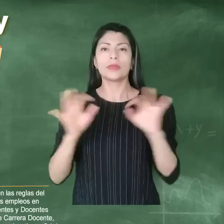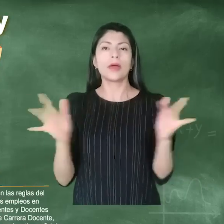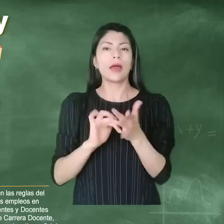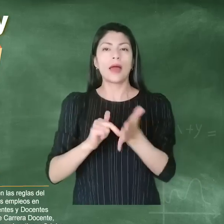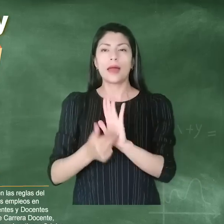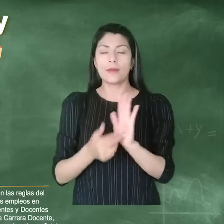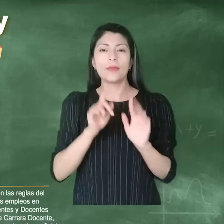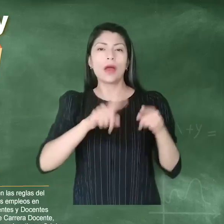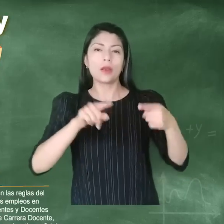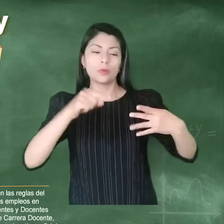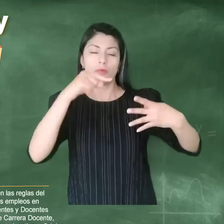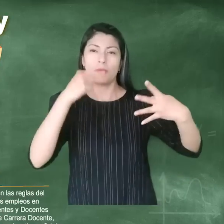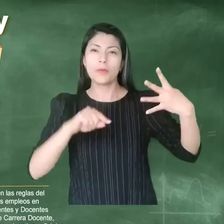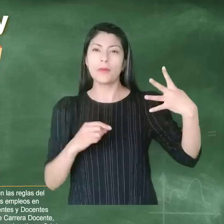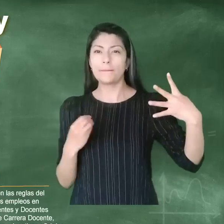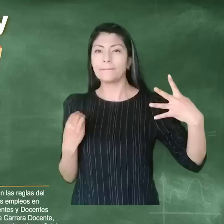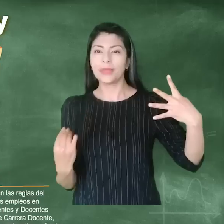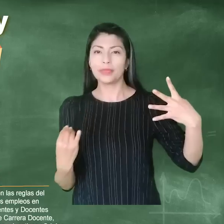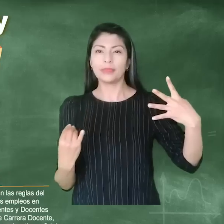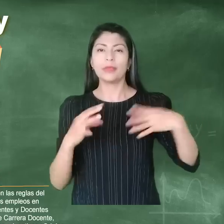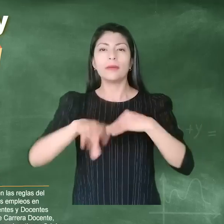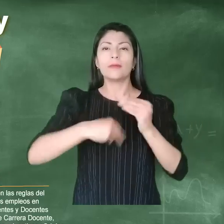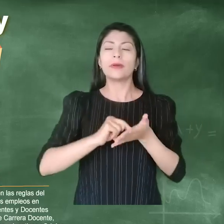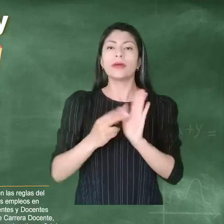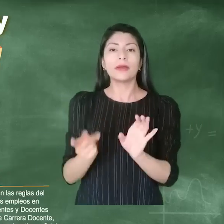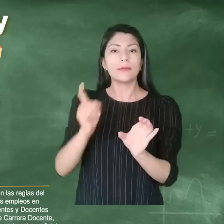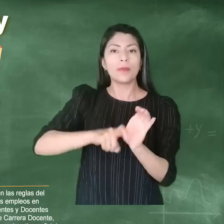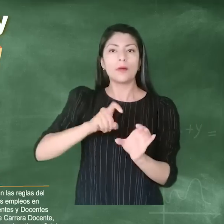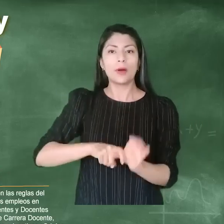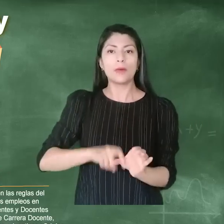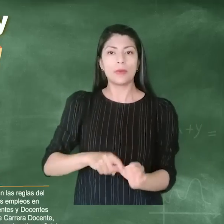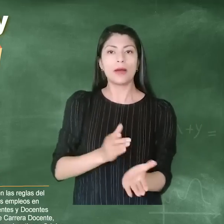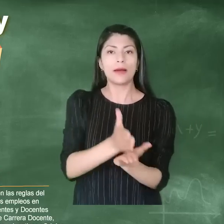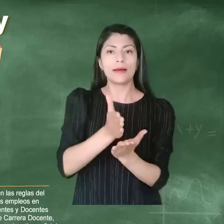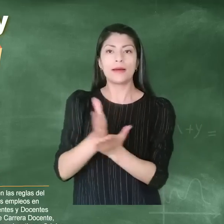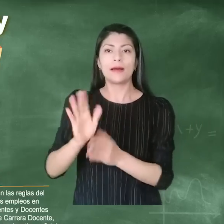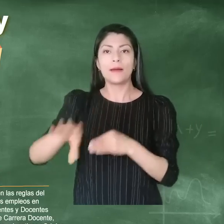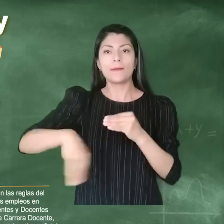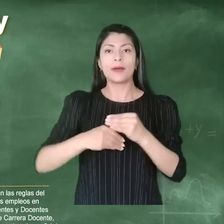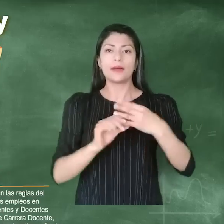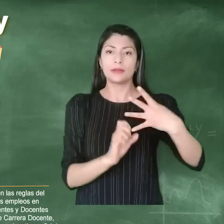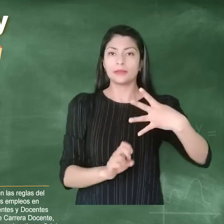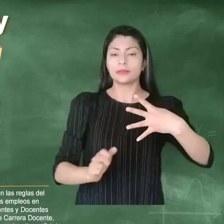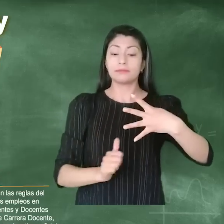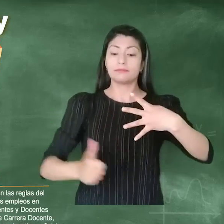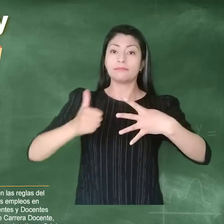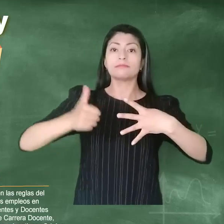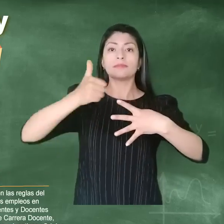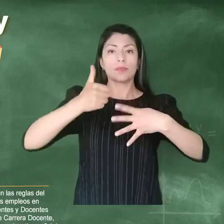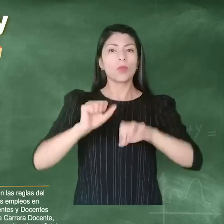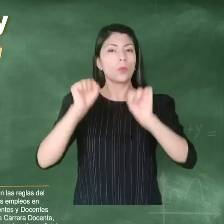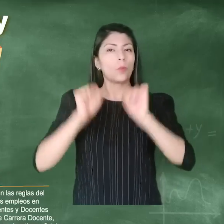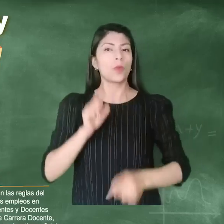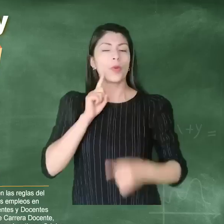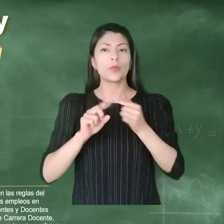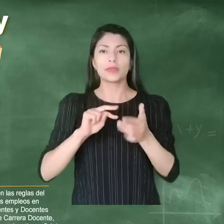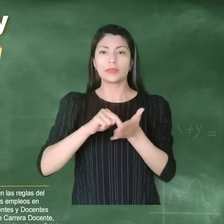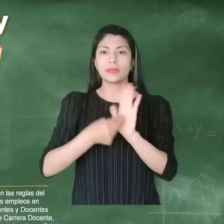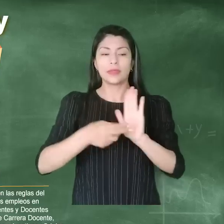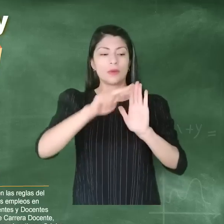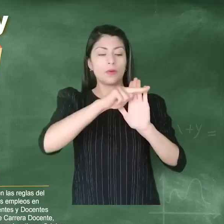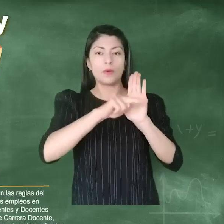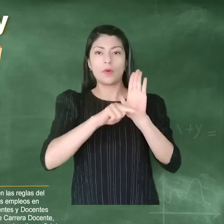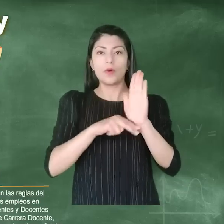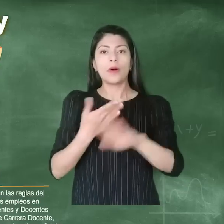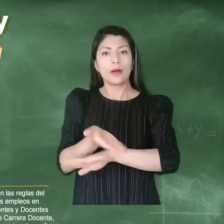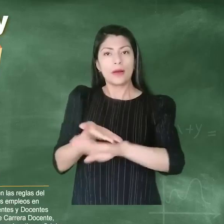carrera, salvo las excepciones allí previstas, y que el ingreso a los cargos de carrera y el ascenso en los mismos, se harán